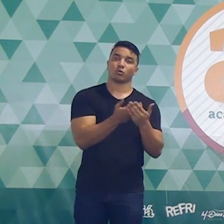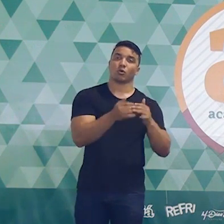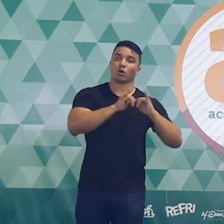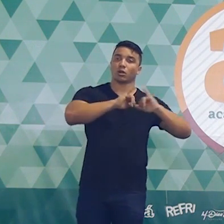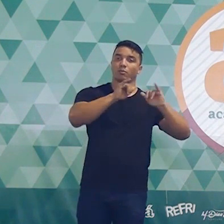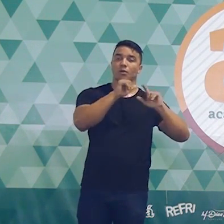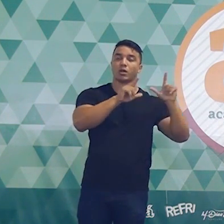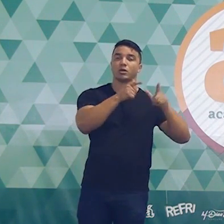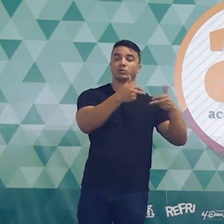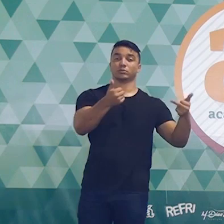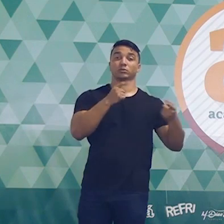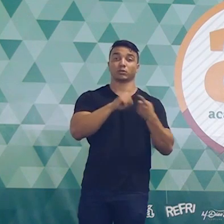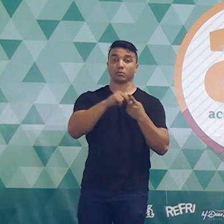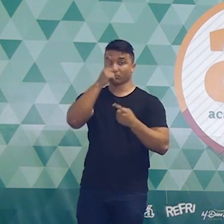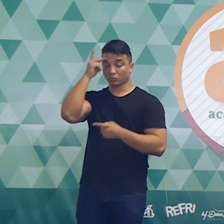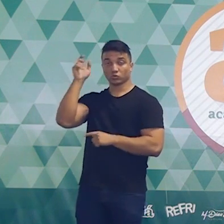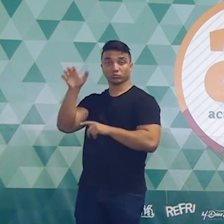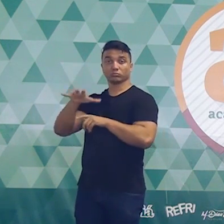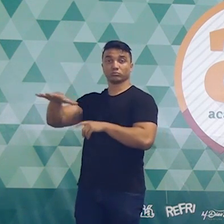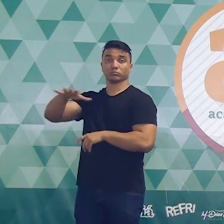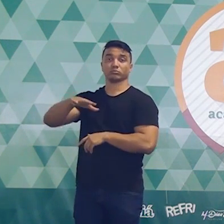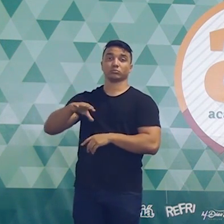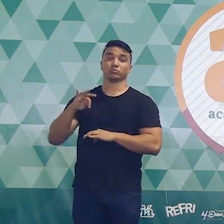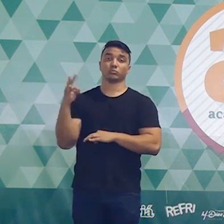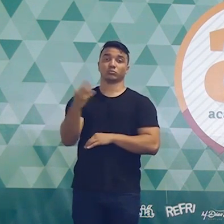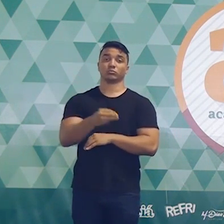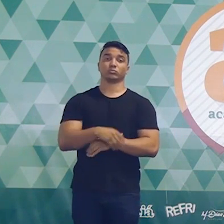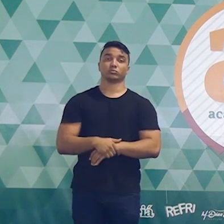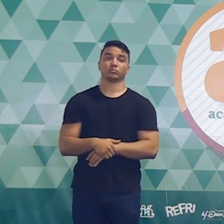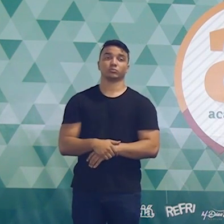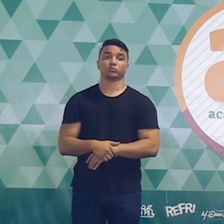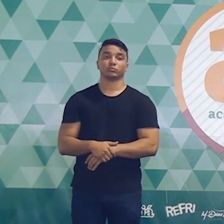imprensa e os próprios cidadãos.